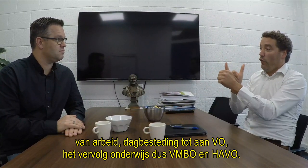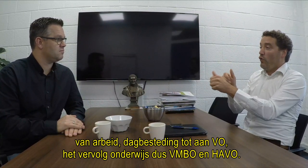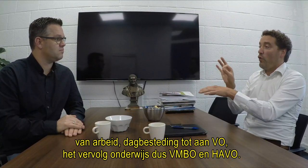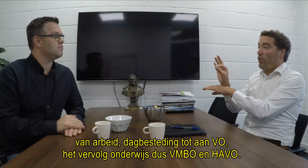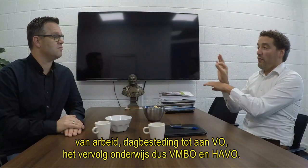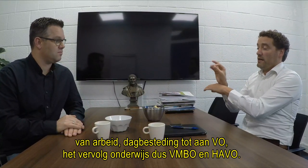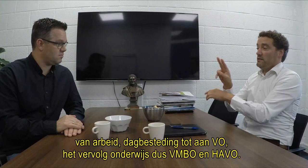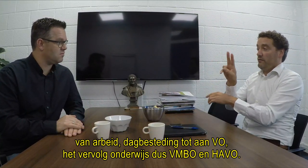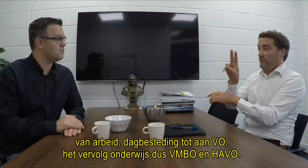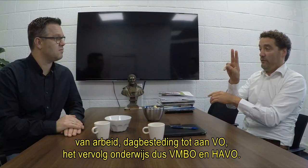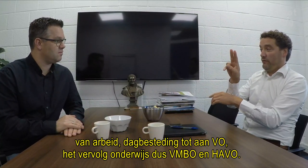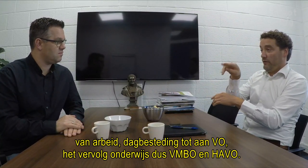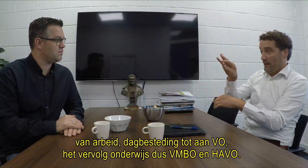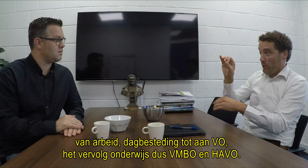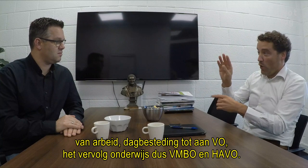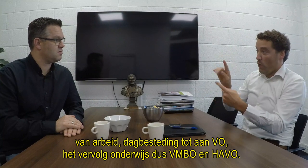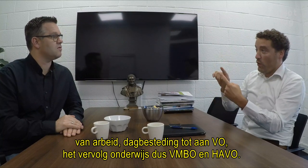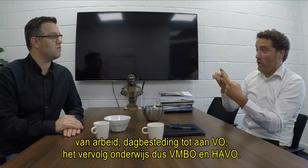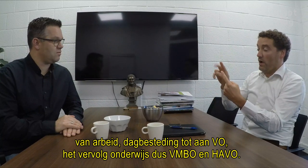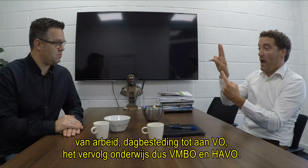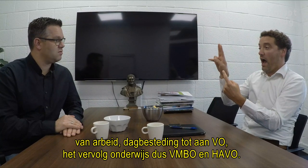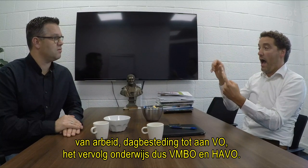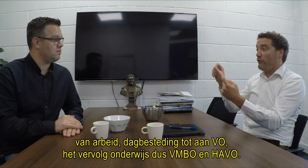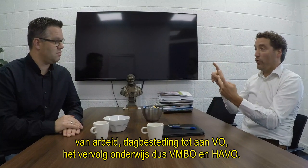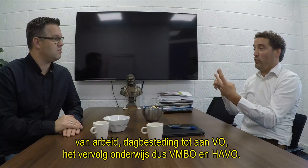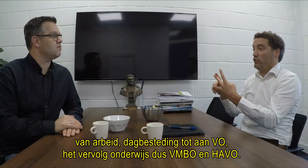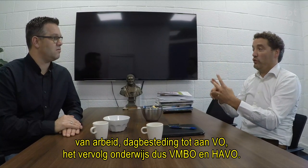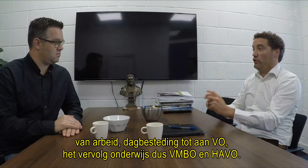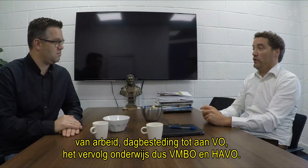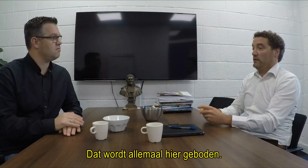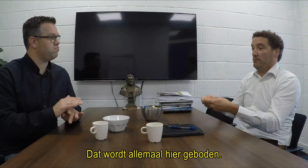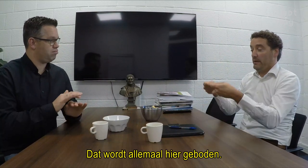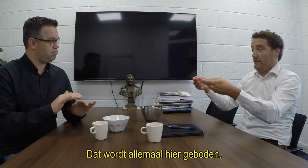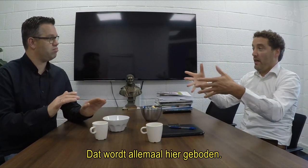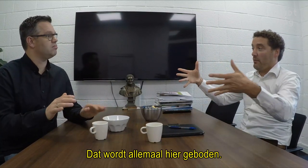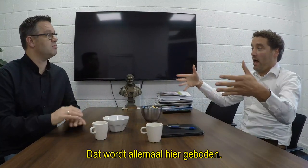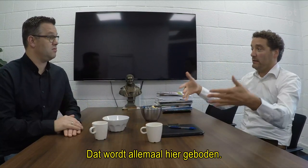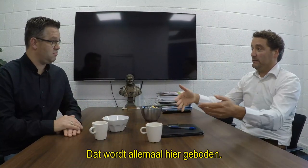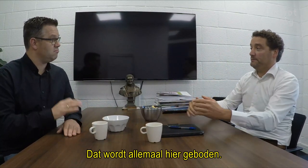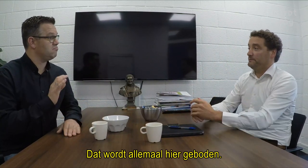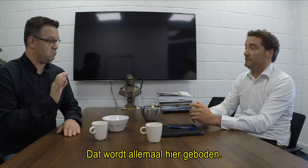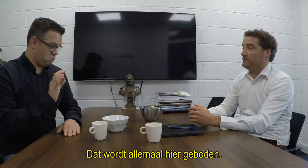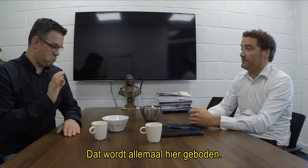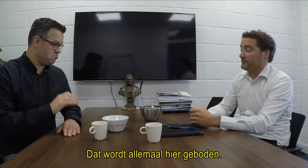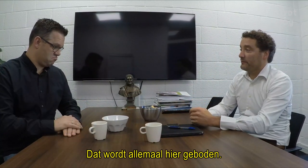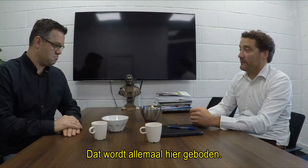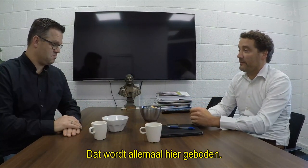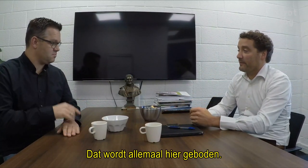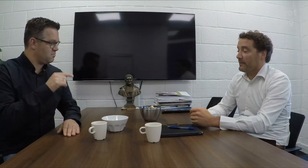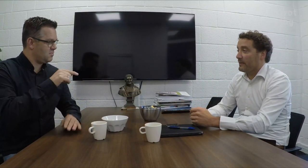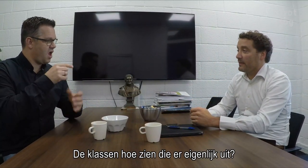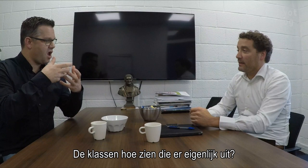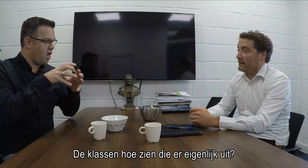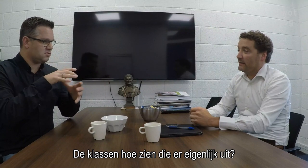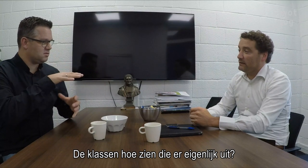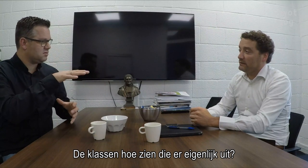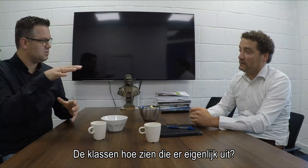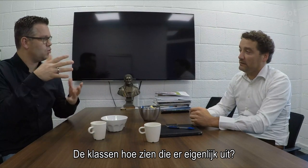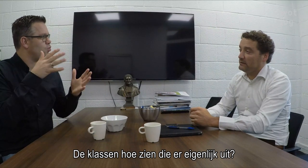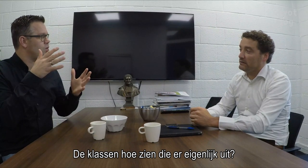VO, het vervolgonderwijs. Dus VMBO en HAVO. Dat wordt allemaal hier geboden. De klassen, hoe